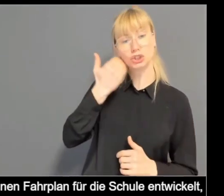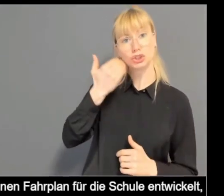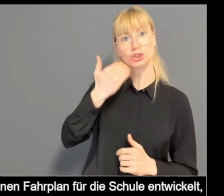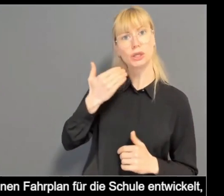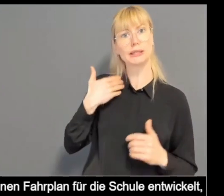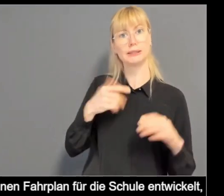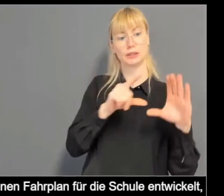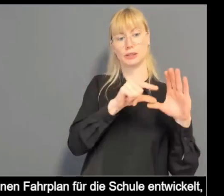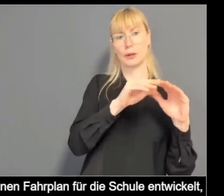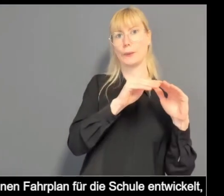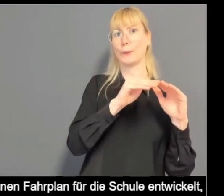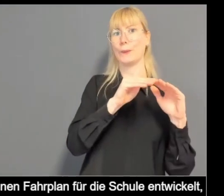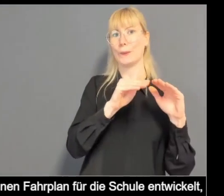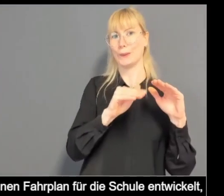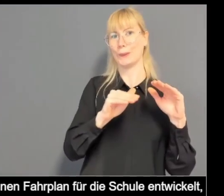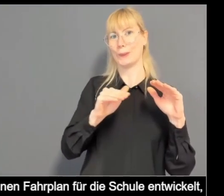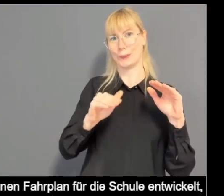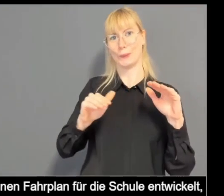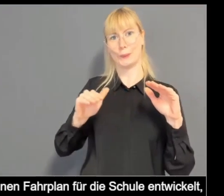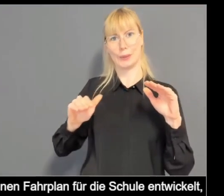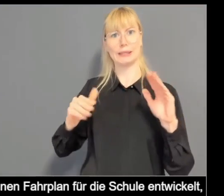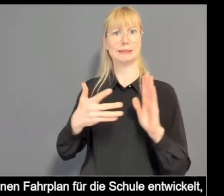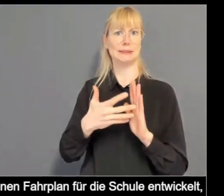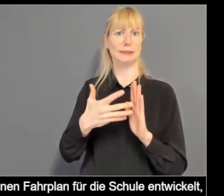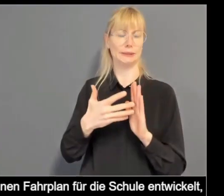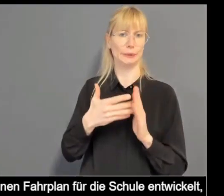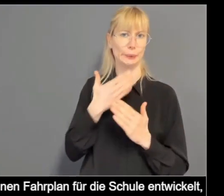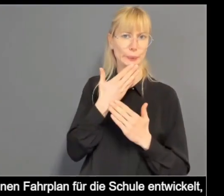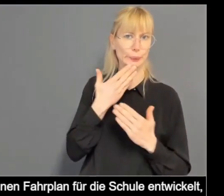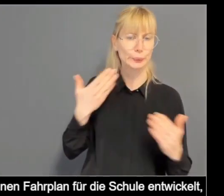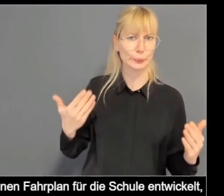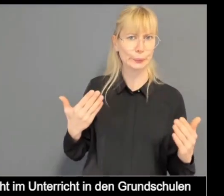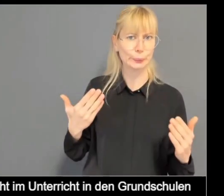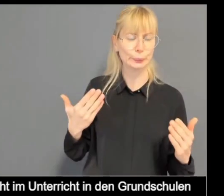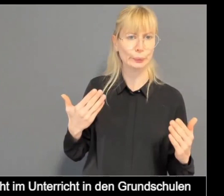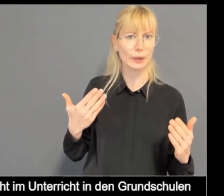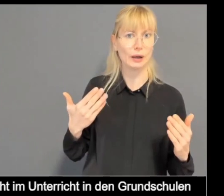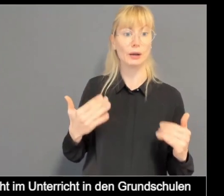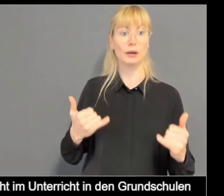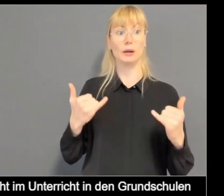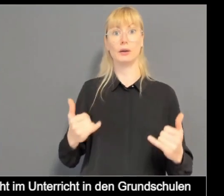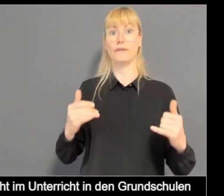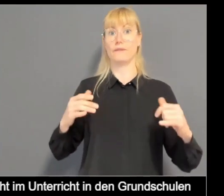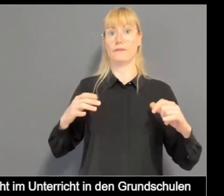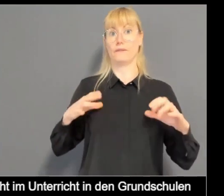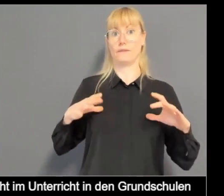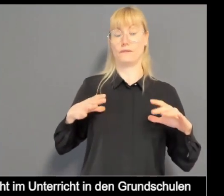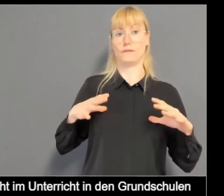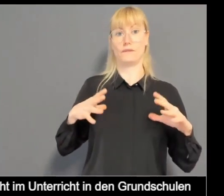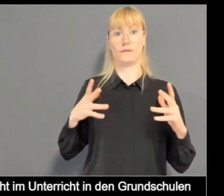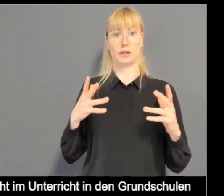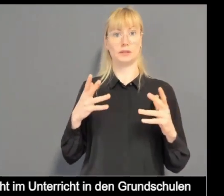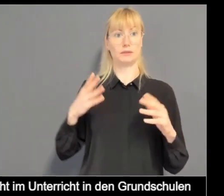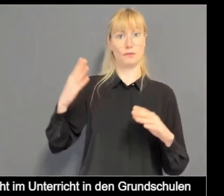Woche nach den Faschingsferien fallende Zahlen hatten, weil nicht getestet wurde, ist